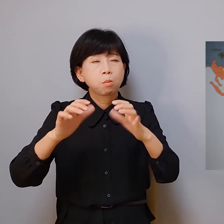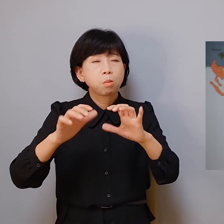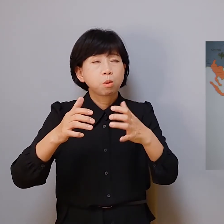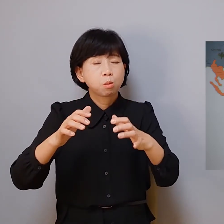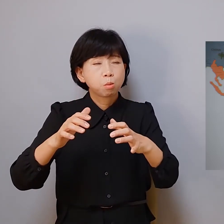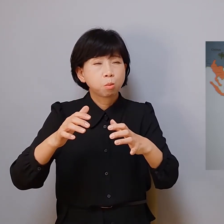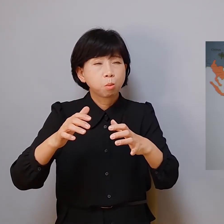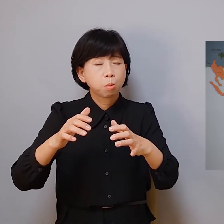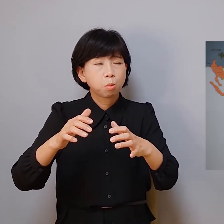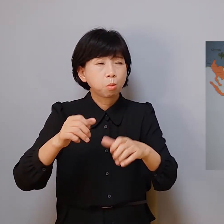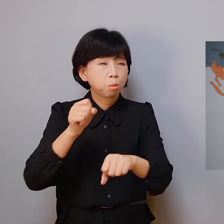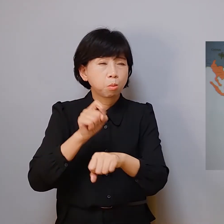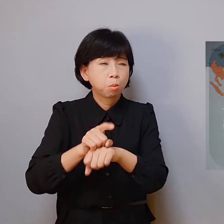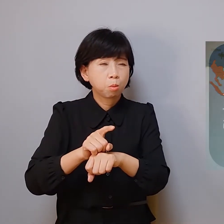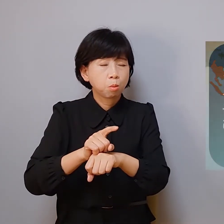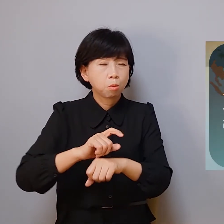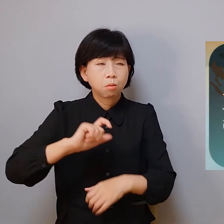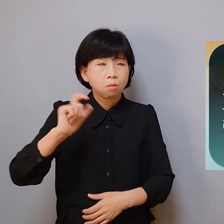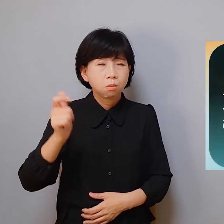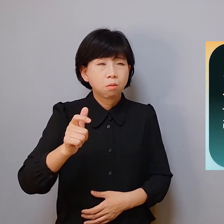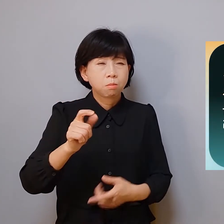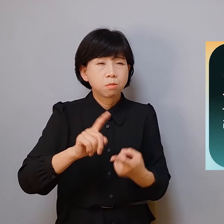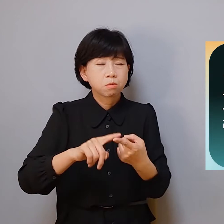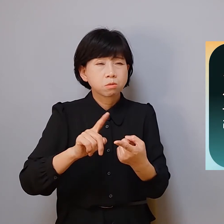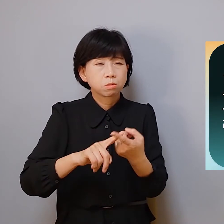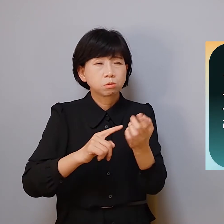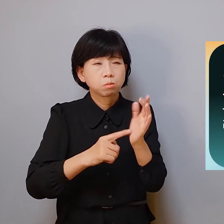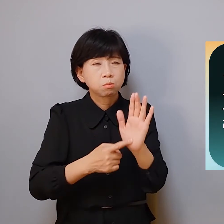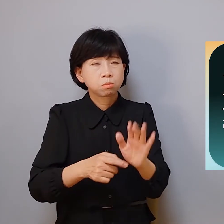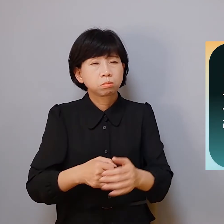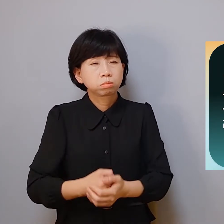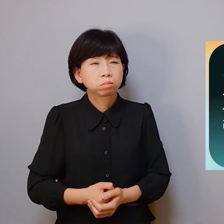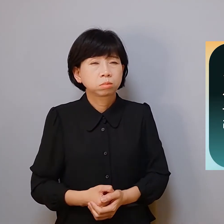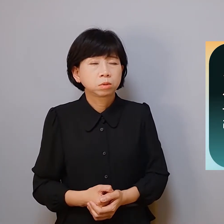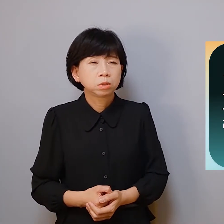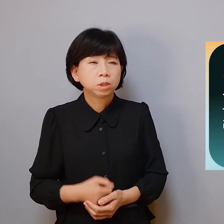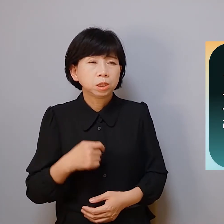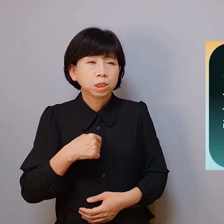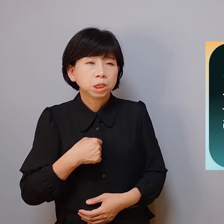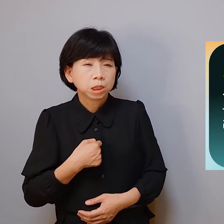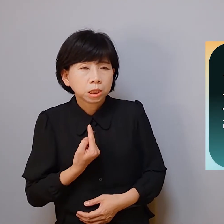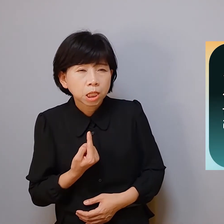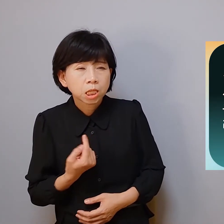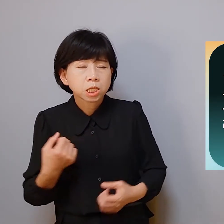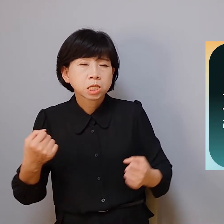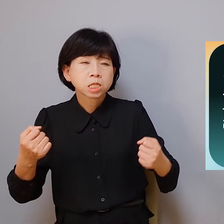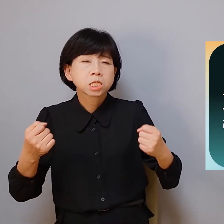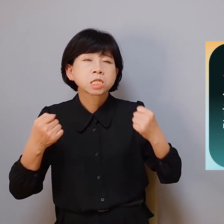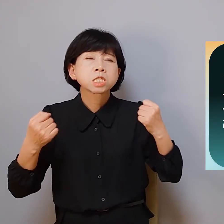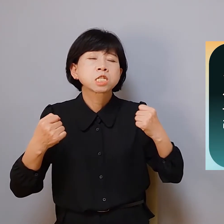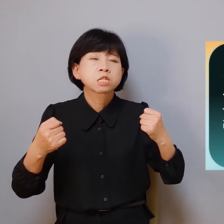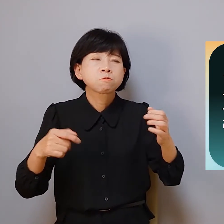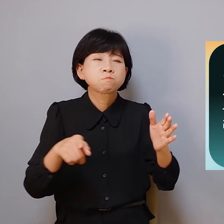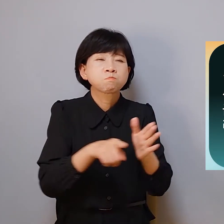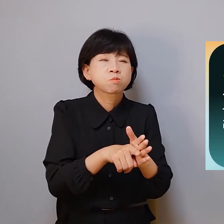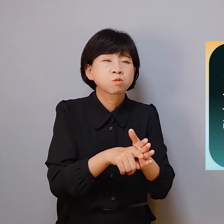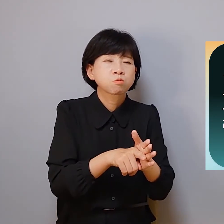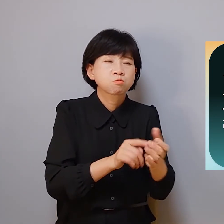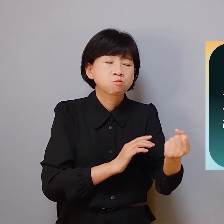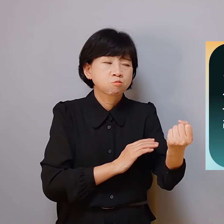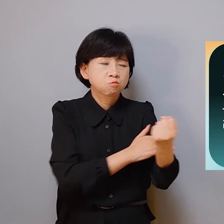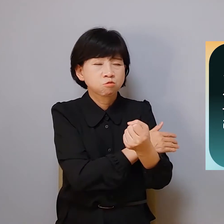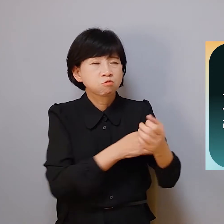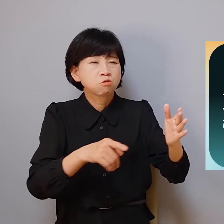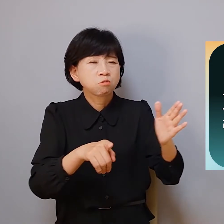거죠. 11절 한 절 더 보겠습니다. 그들은 자기들의 힘을 자기들의 신으로 삼는, 자기들의 힘을,